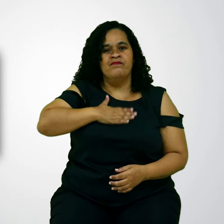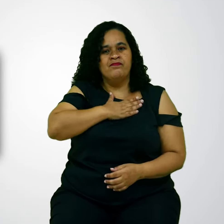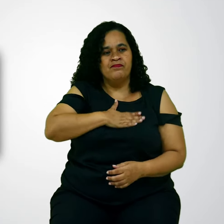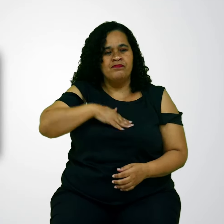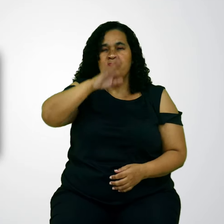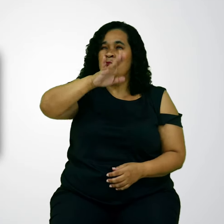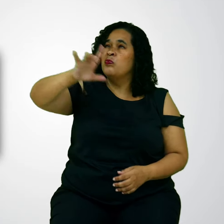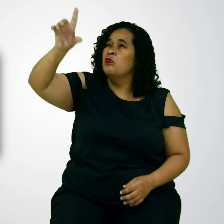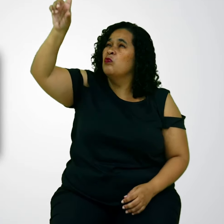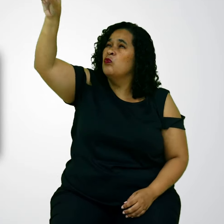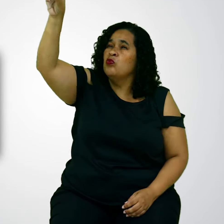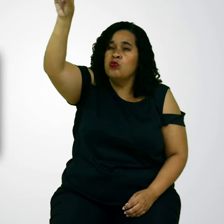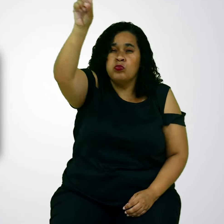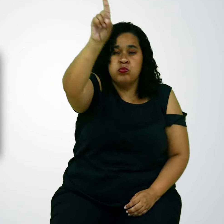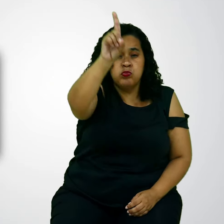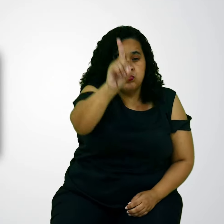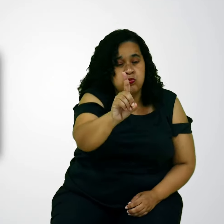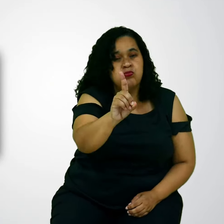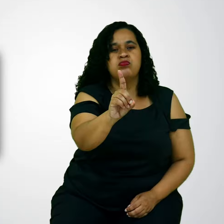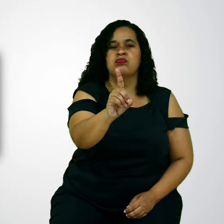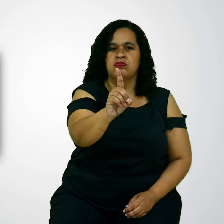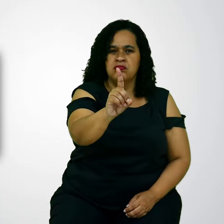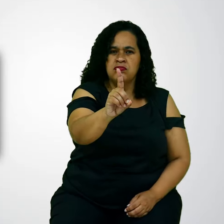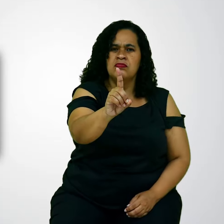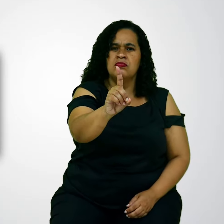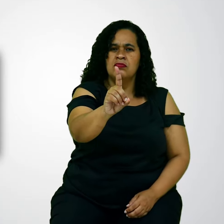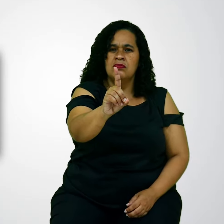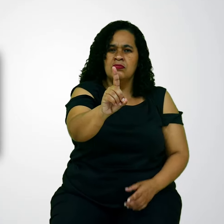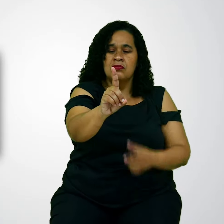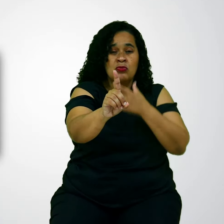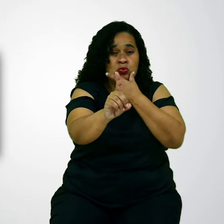lugar. E era um irmão simples,